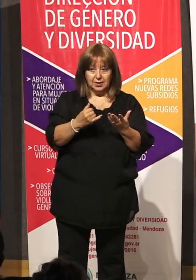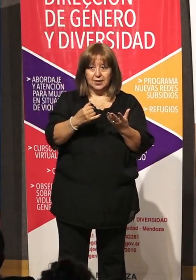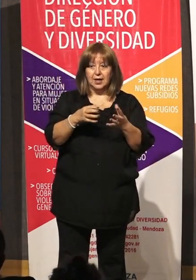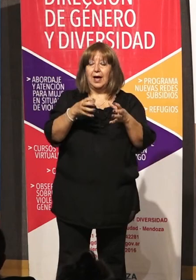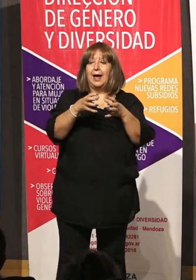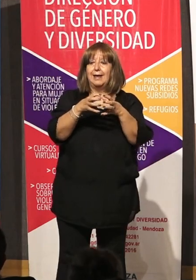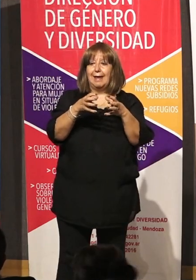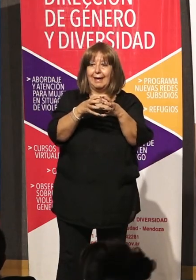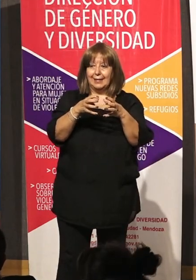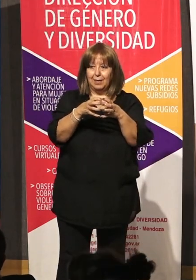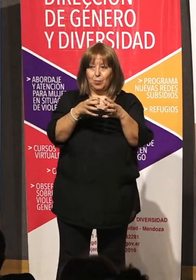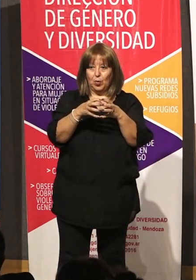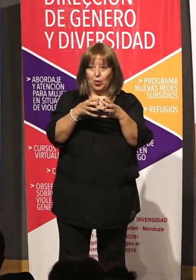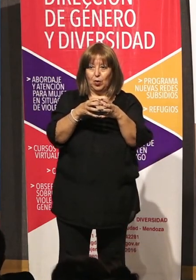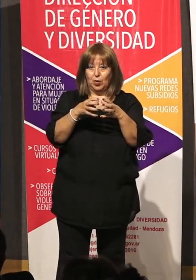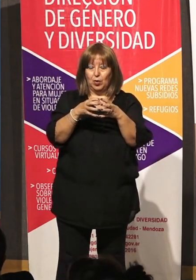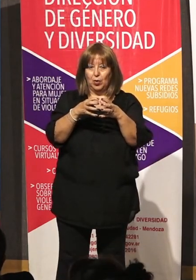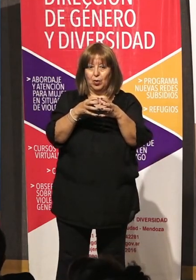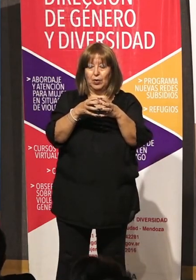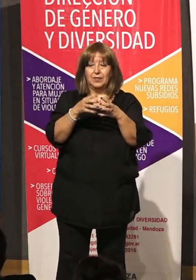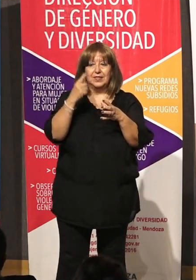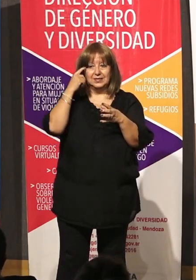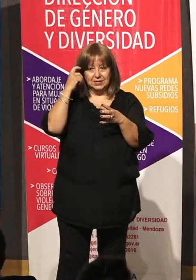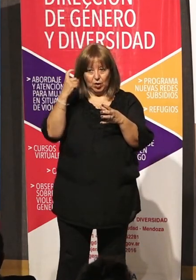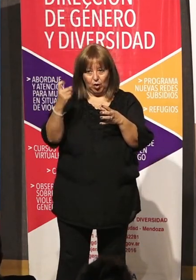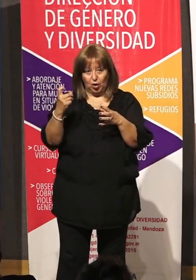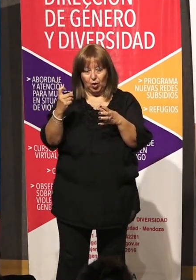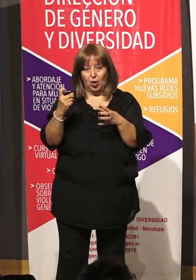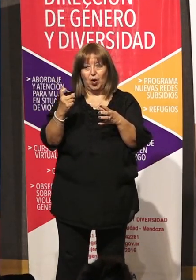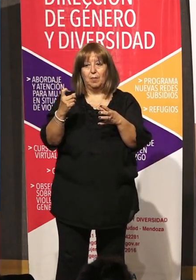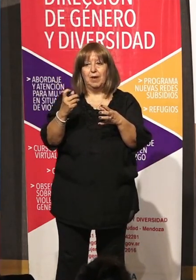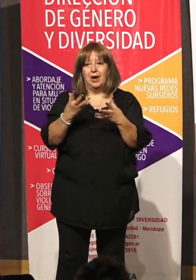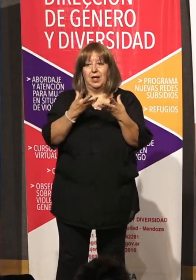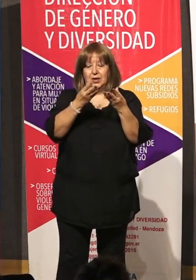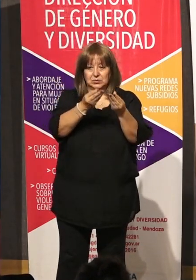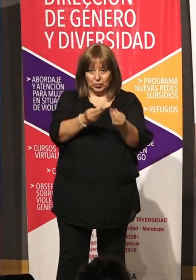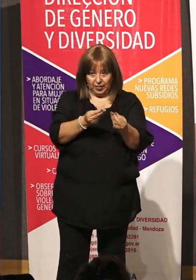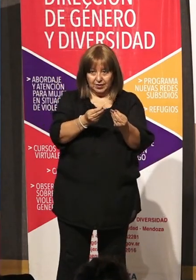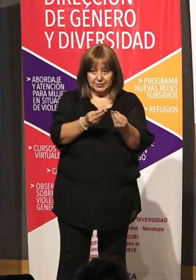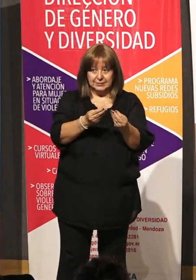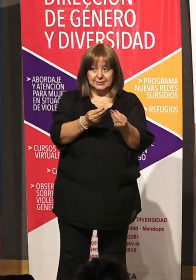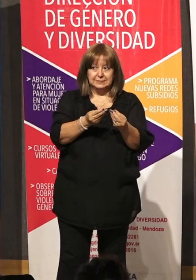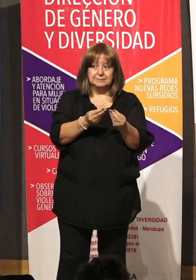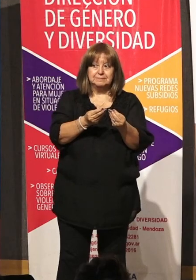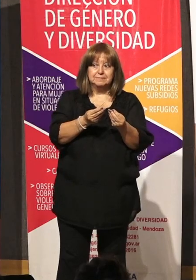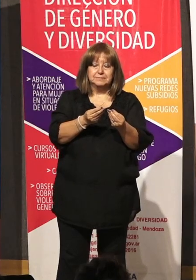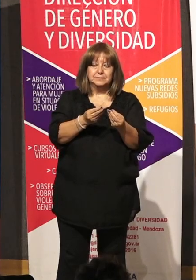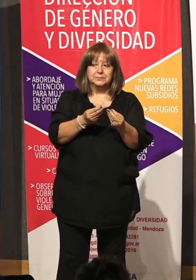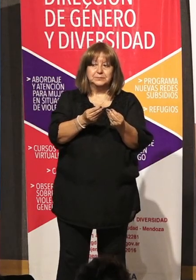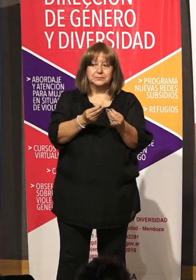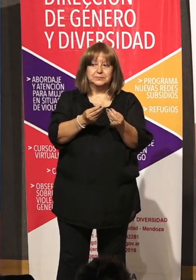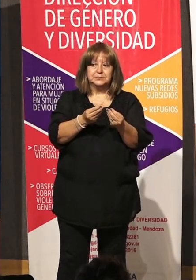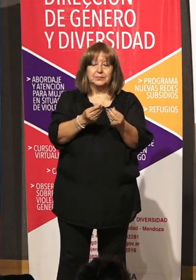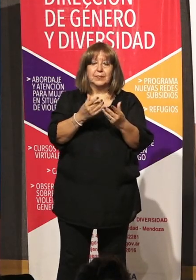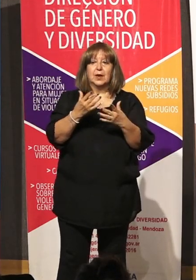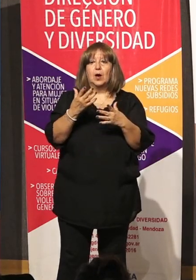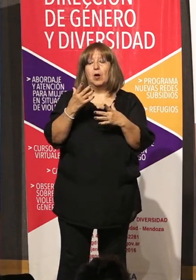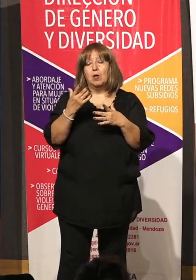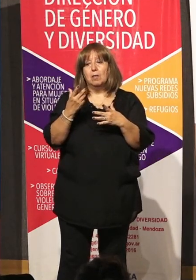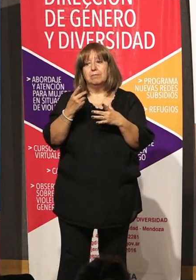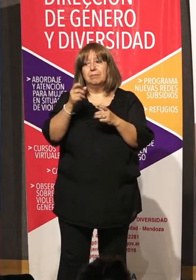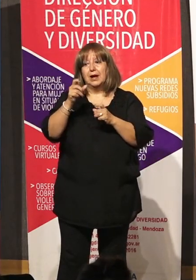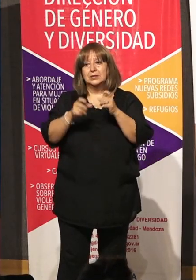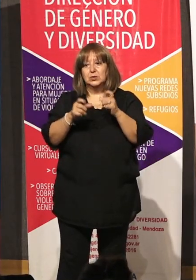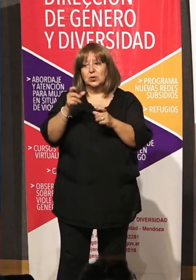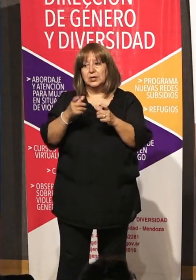tienen equipo interdisciplinario de psicólogas para abordar estos temas. Sucede también que como los recursos son escasos,